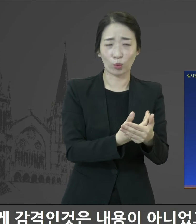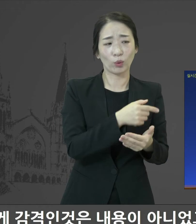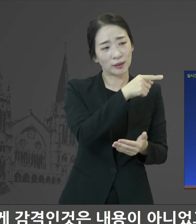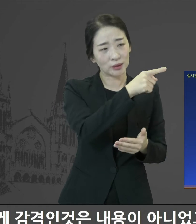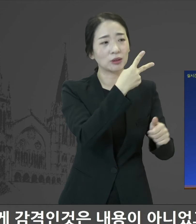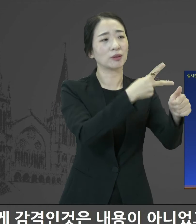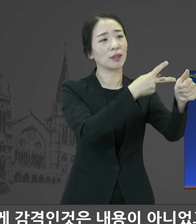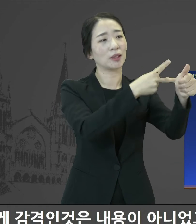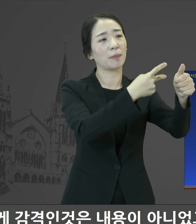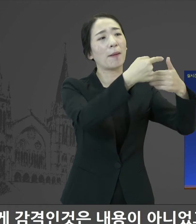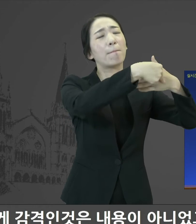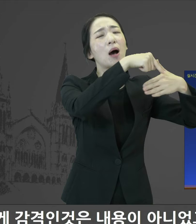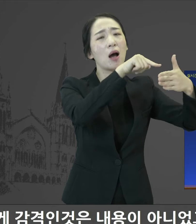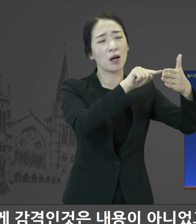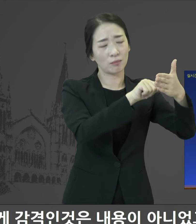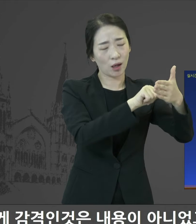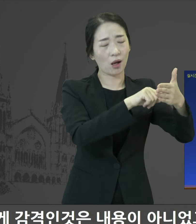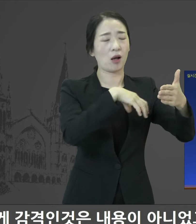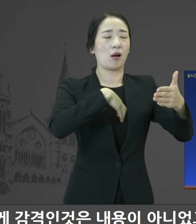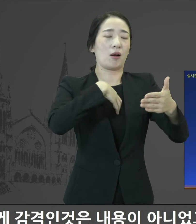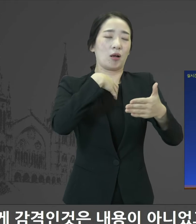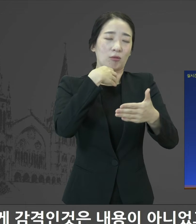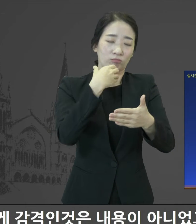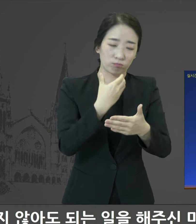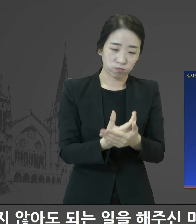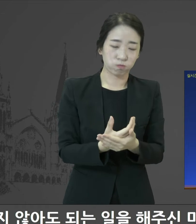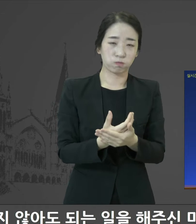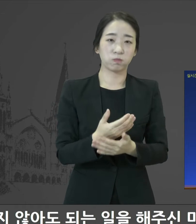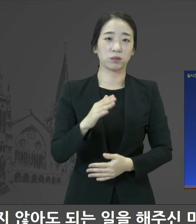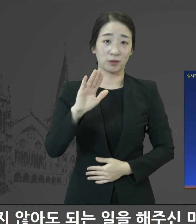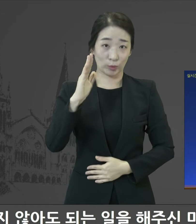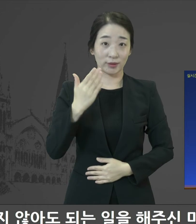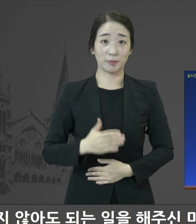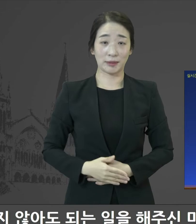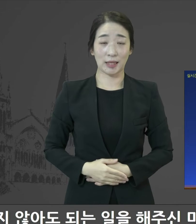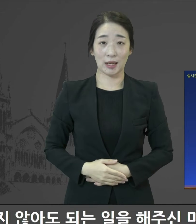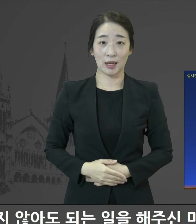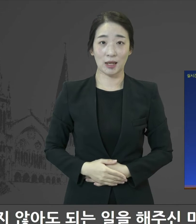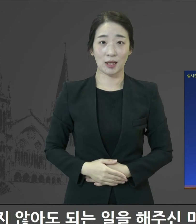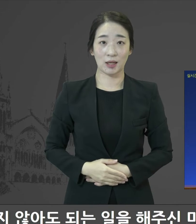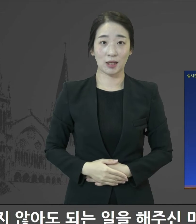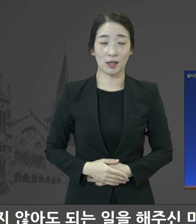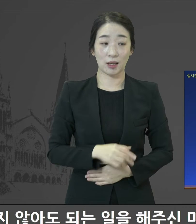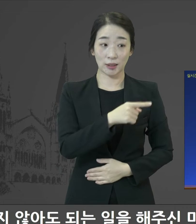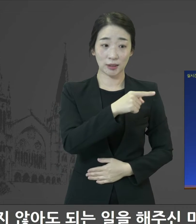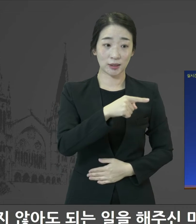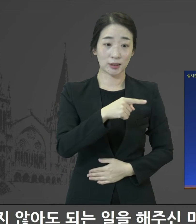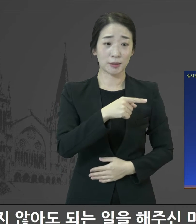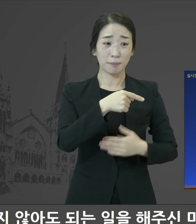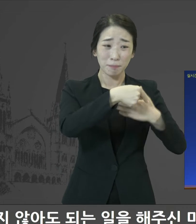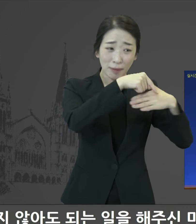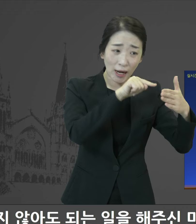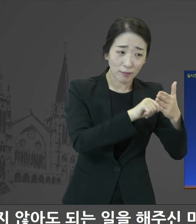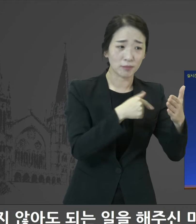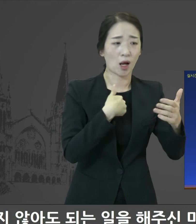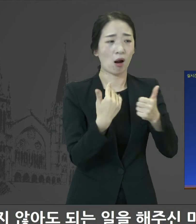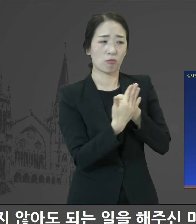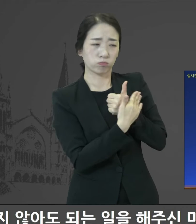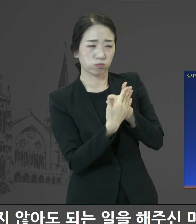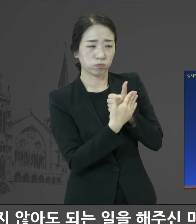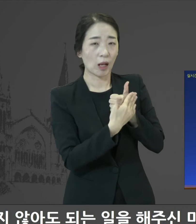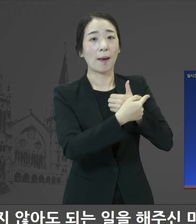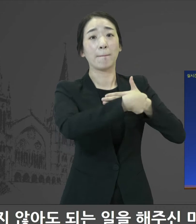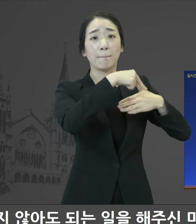마음에 녹았습니다. 그 마음은 사람과 사람을 연결시키는 겁니다. 사랑하는